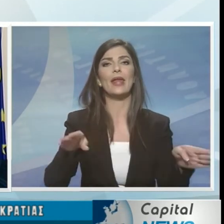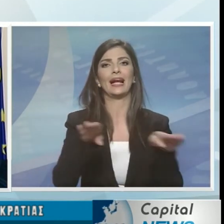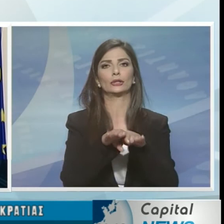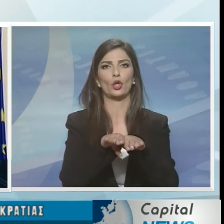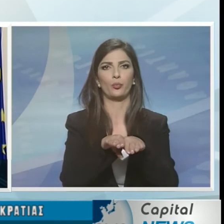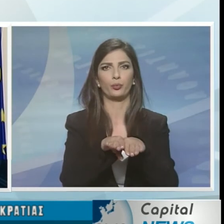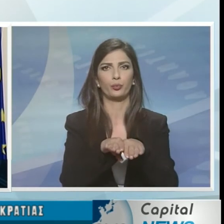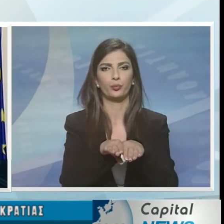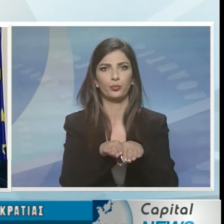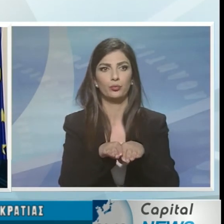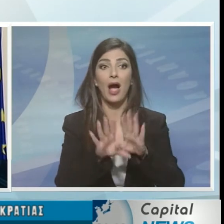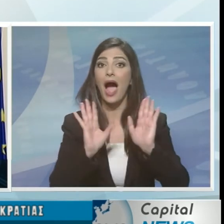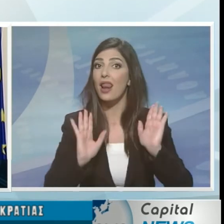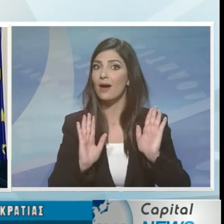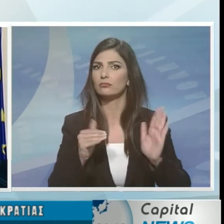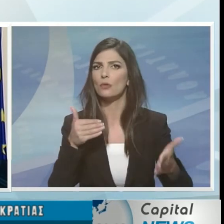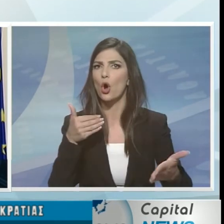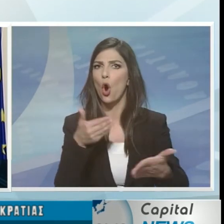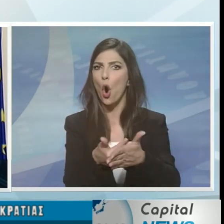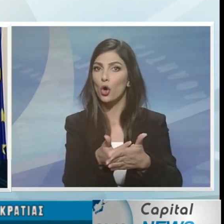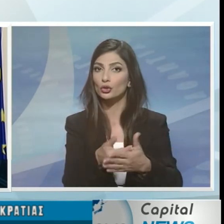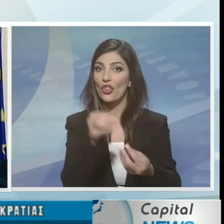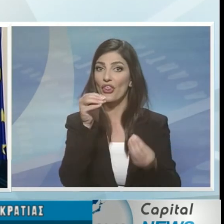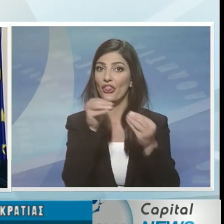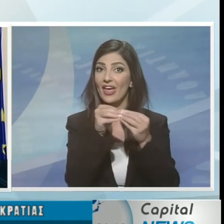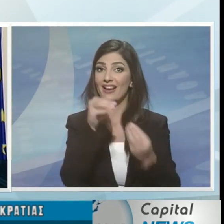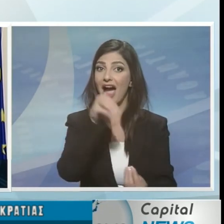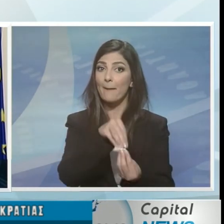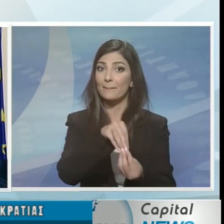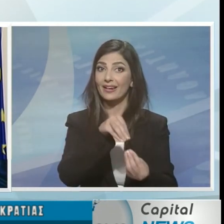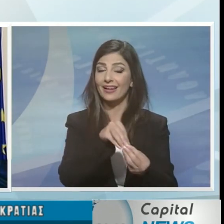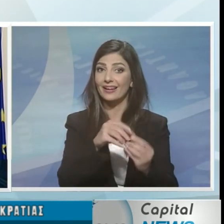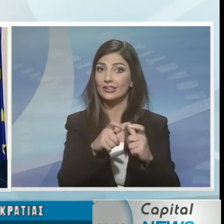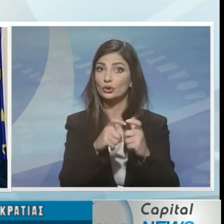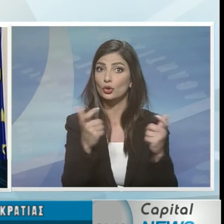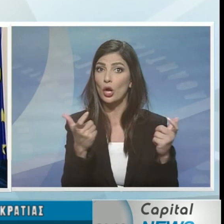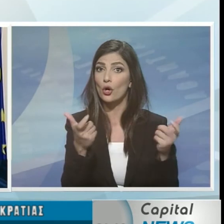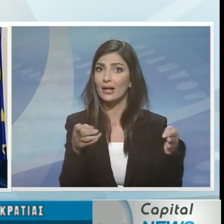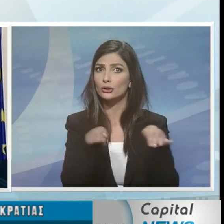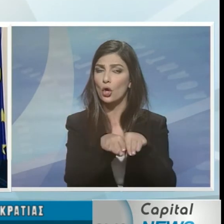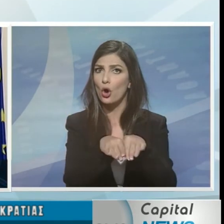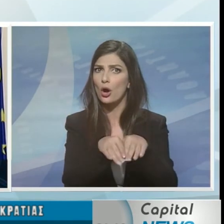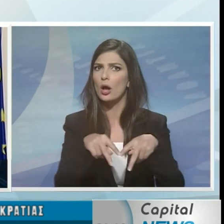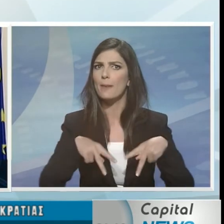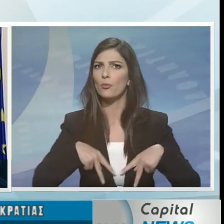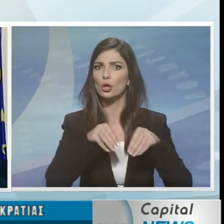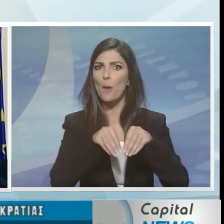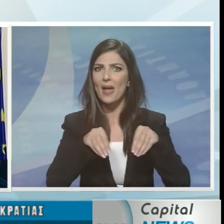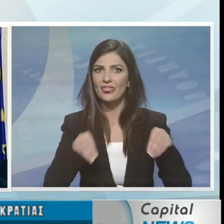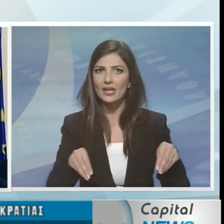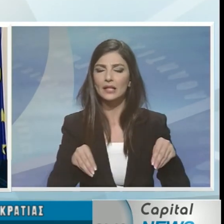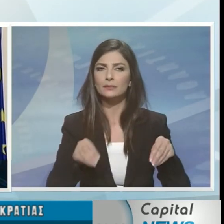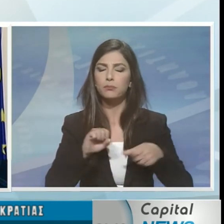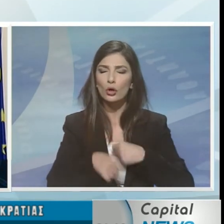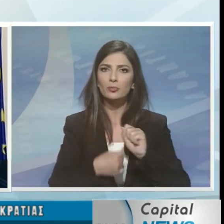Θέλω να τονίσω πως κατά την διάρκεια αναστολής της λειτουργίας των δημόσιων εκπαιδευτηρίων, το αρμόδιο Υπουργείο Παιδείας θα